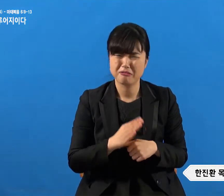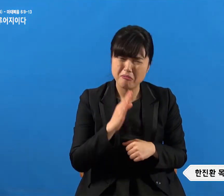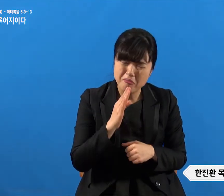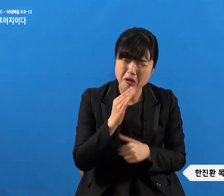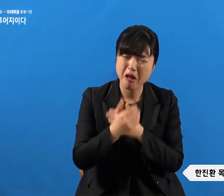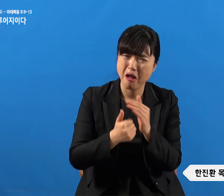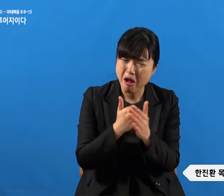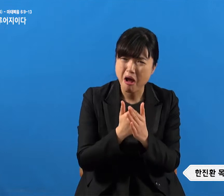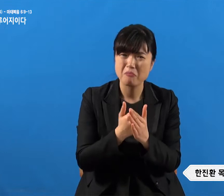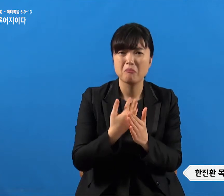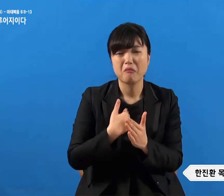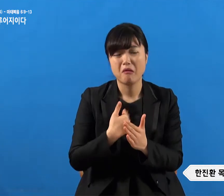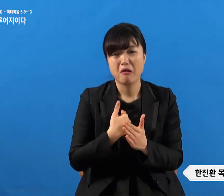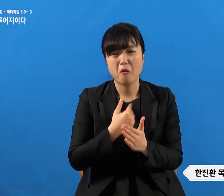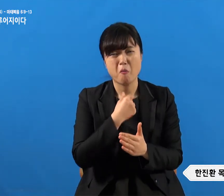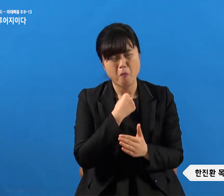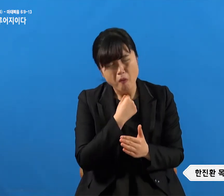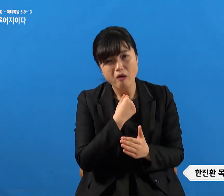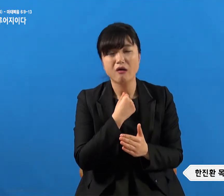정말로 하나님이